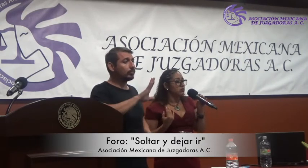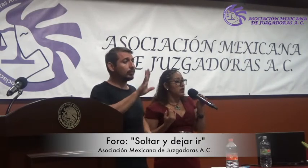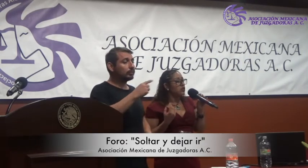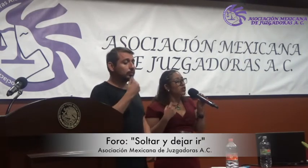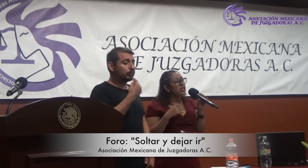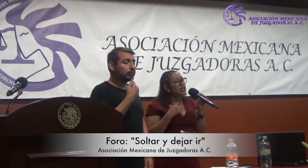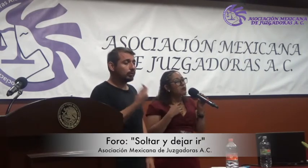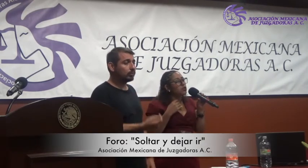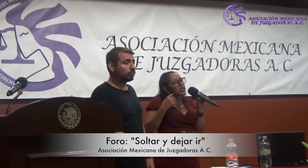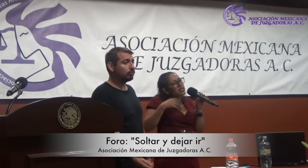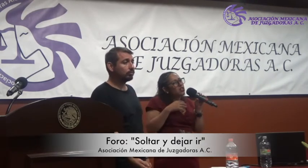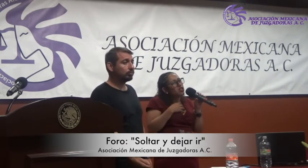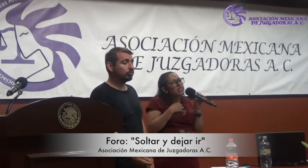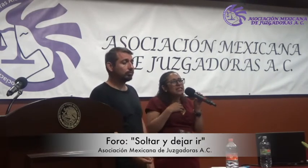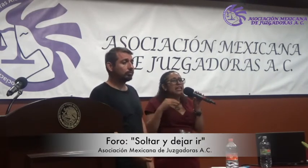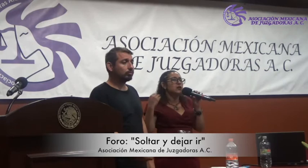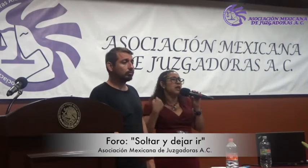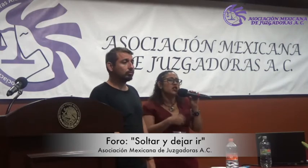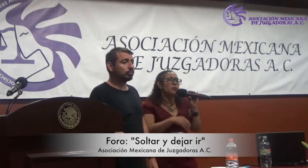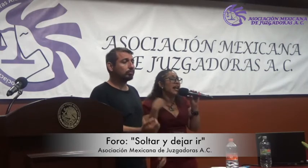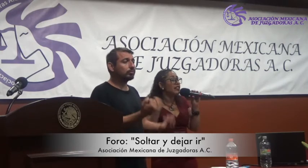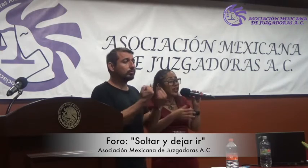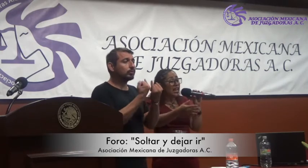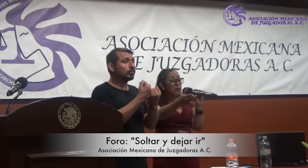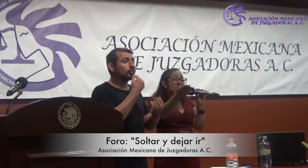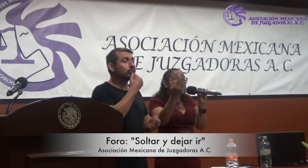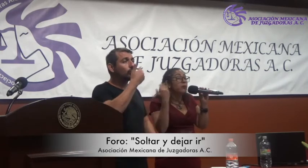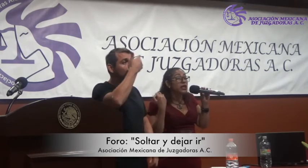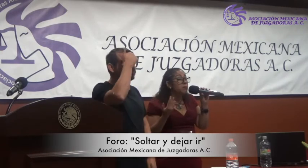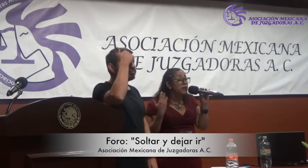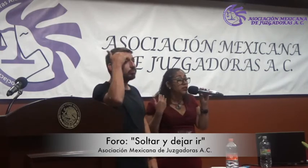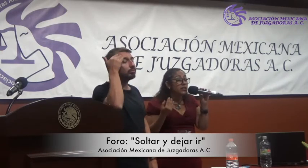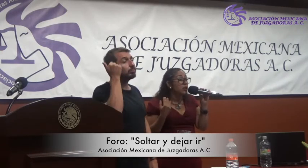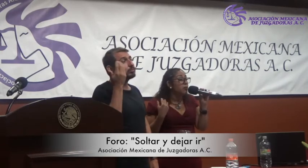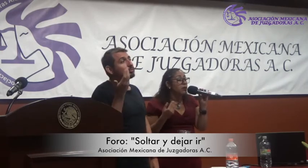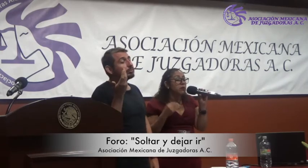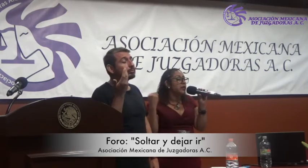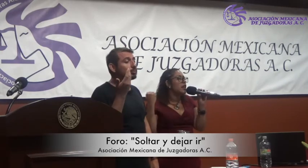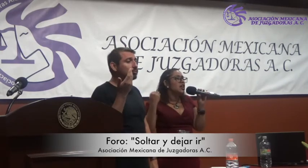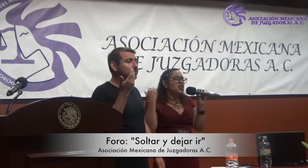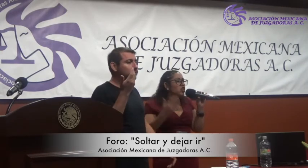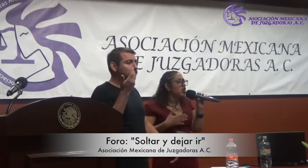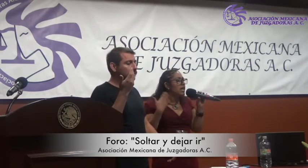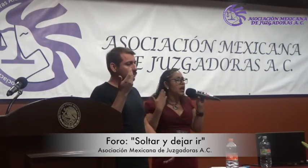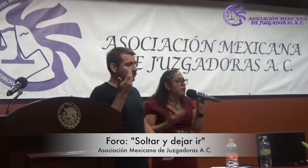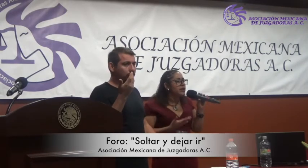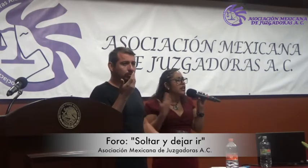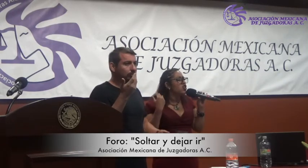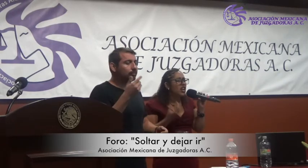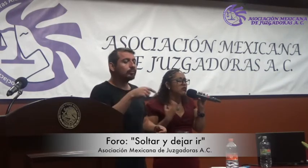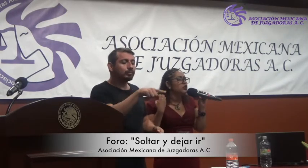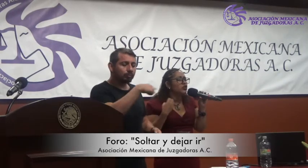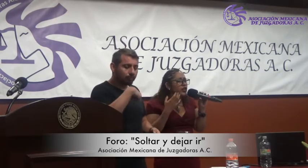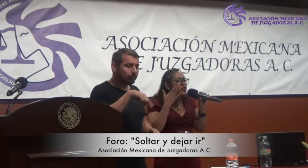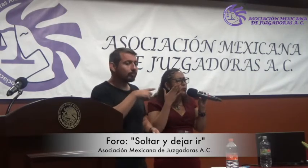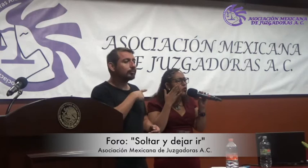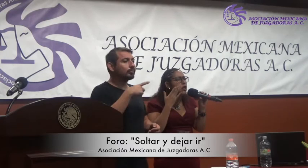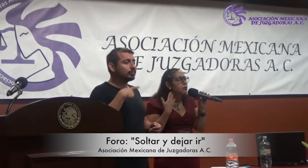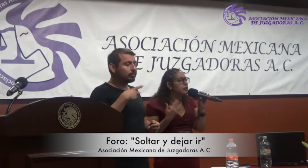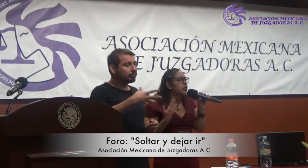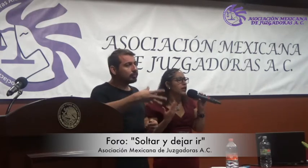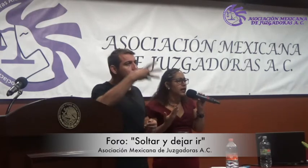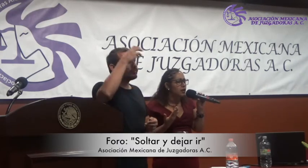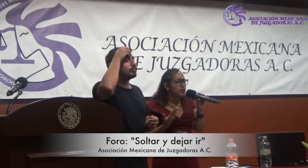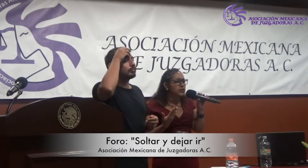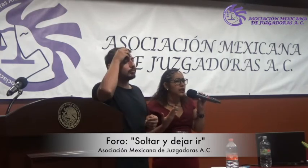chiquitos. Nos quedamos así, con ese sentimiento para toda la vida, porque hay personas que pueden vivir toda la vida llorando y sufriendo por